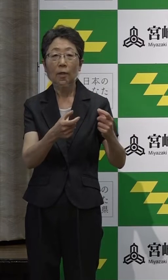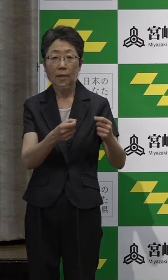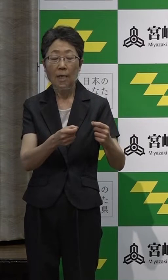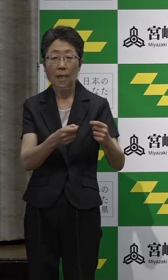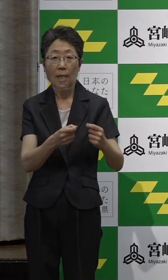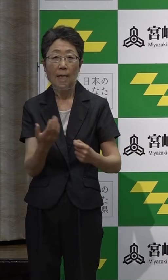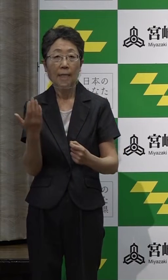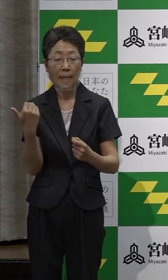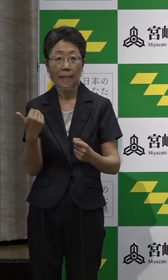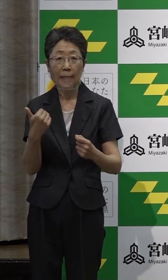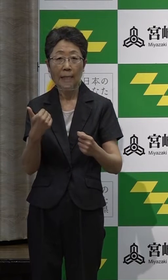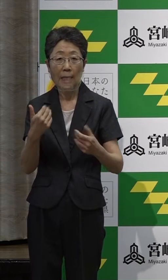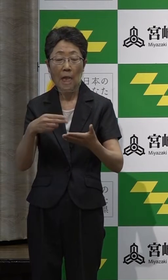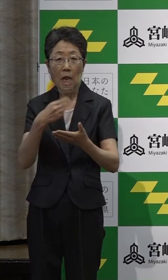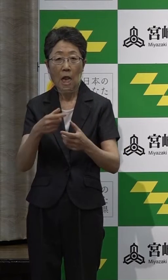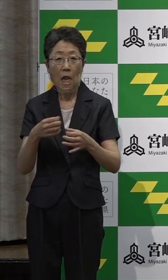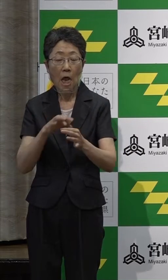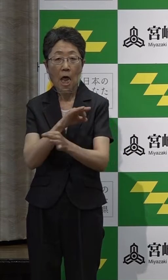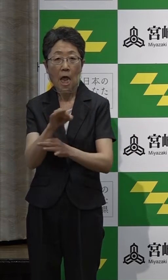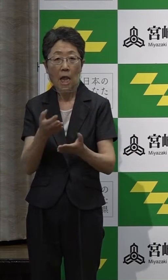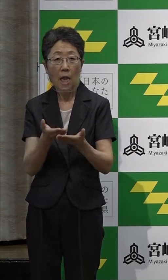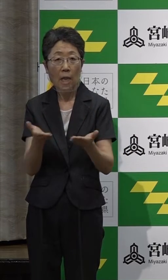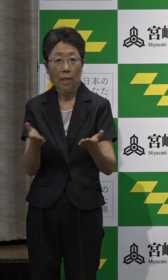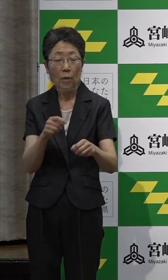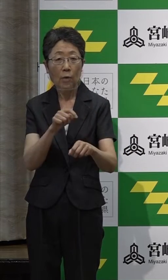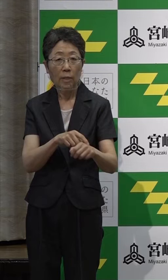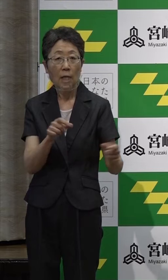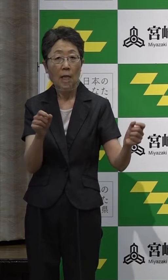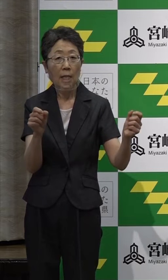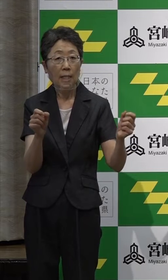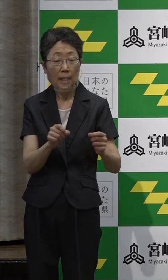請に関してはちょっとそのライガマンとは状況が違うので